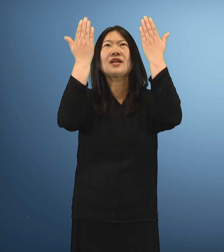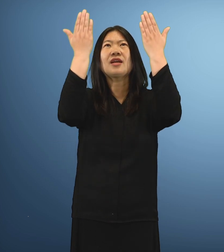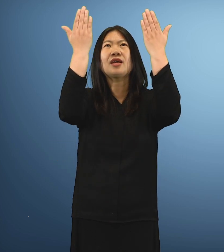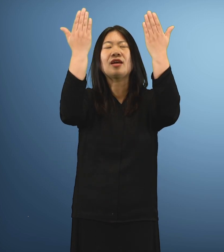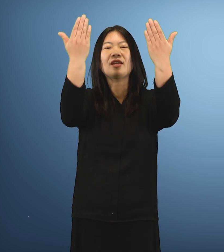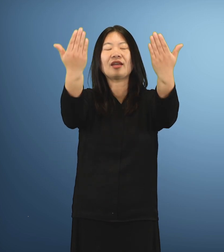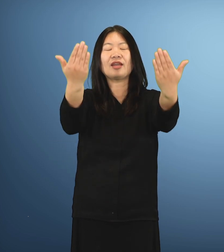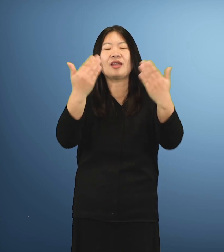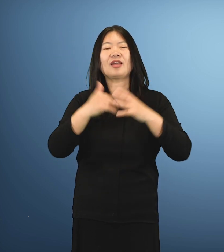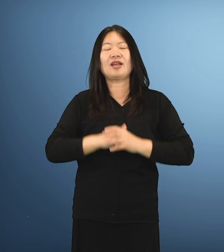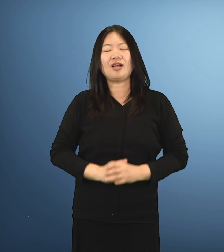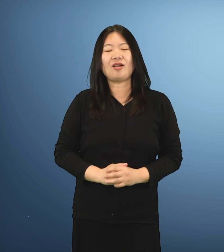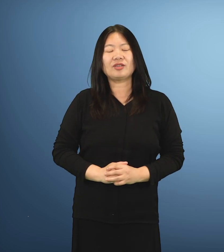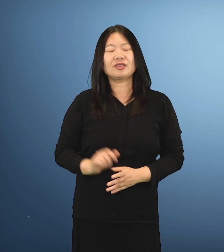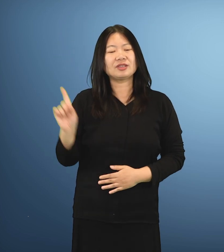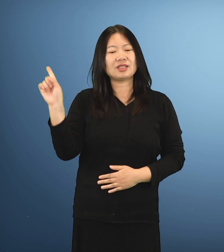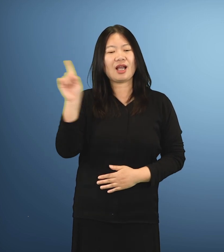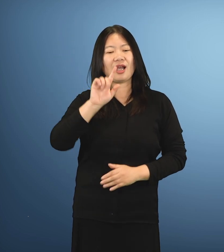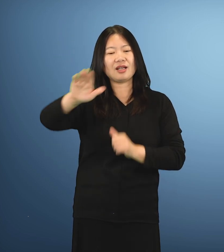삶은 곧 예배입니다.